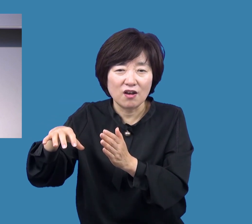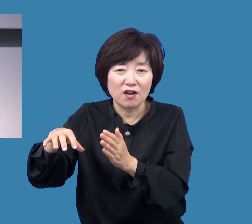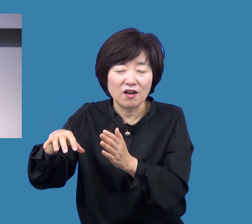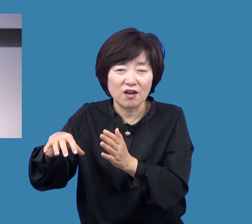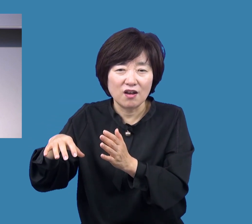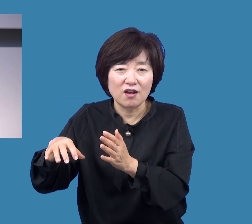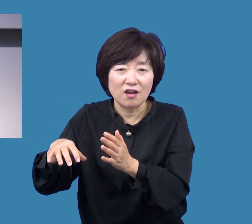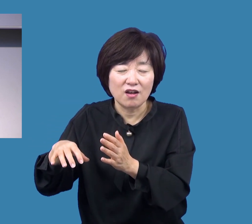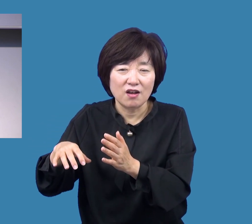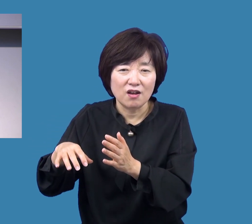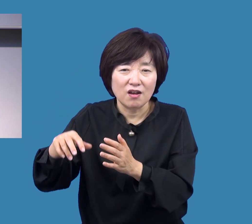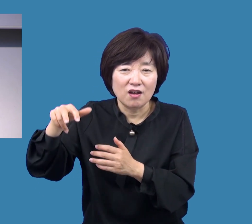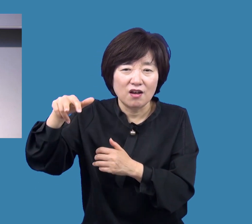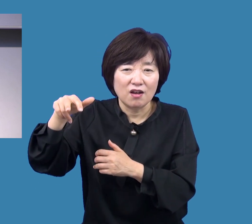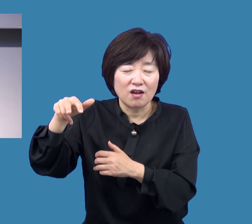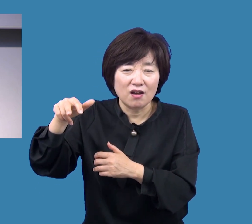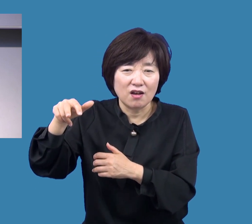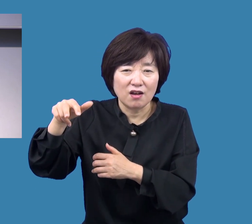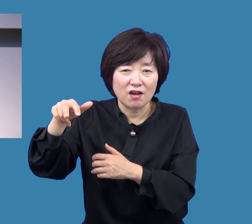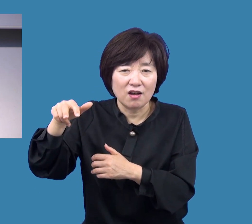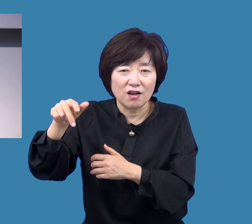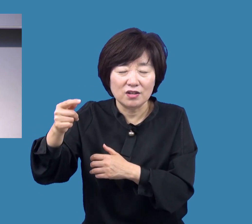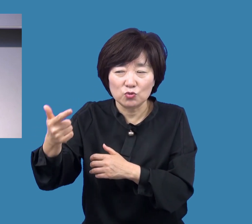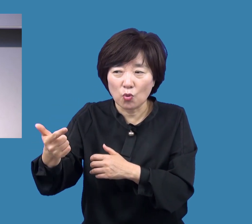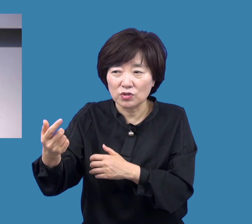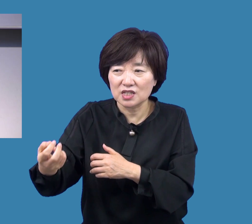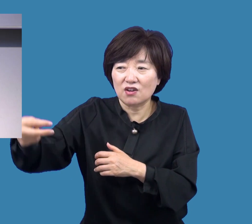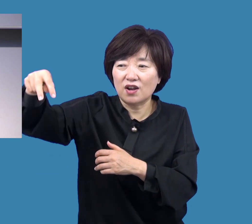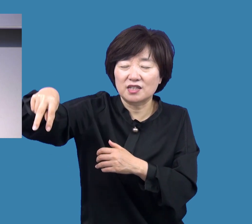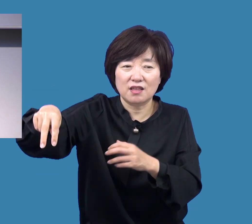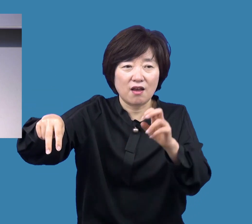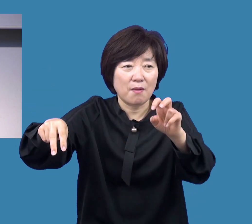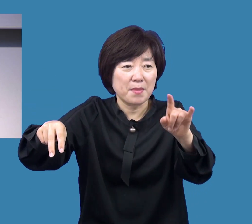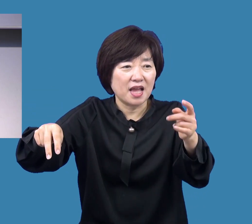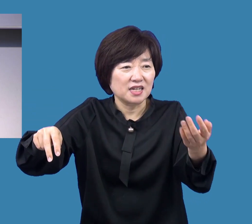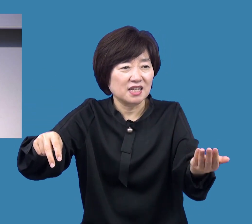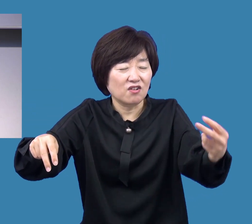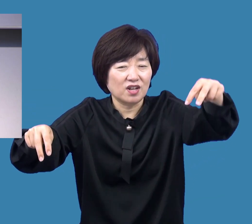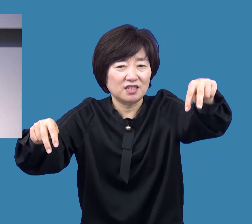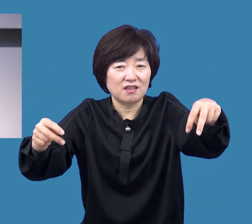황당한 존 일어나서 메리 일어나서 하는 걸 본 거예요.